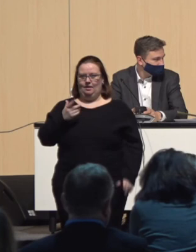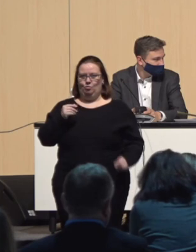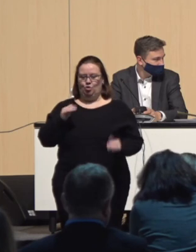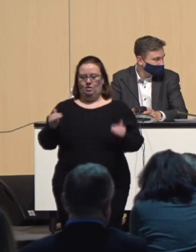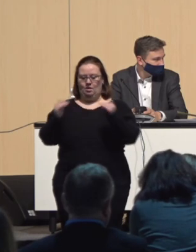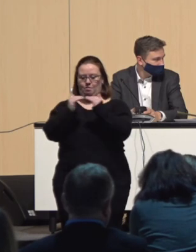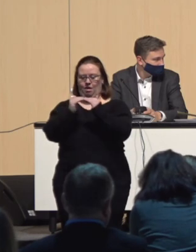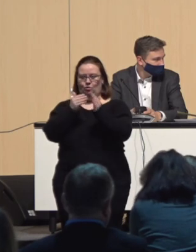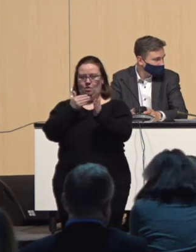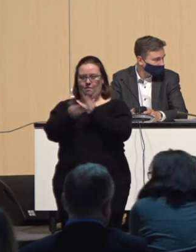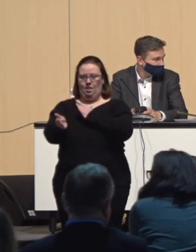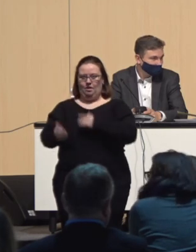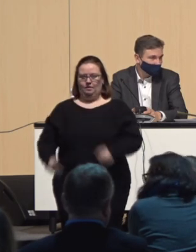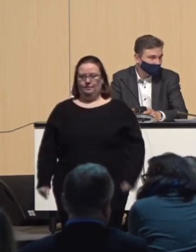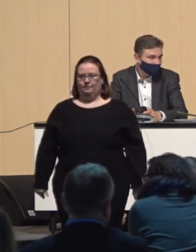Patt und abgelehnt.